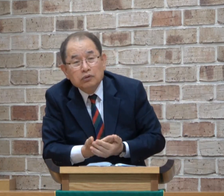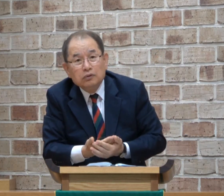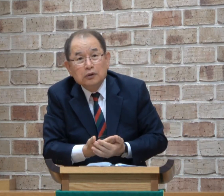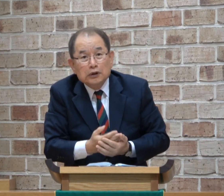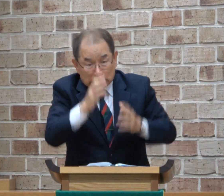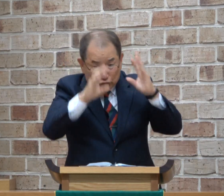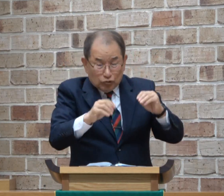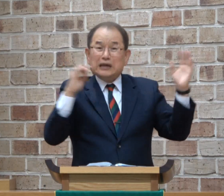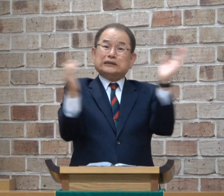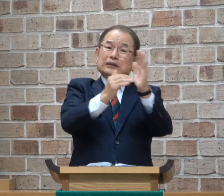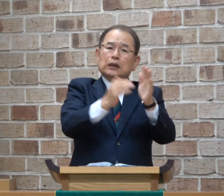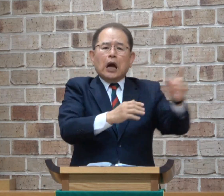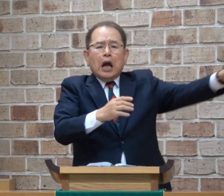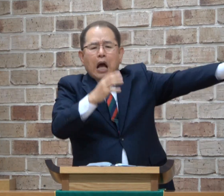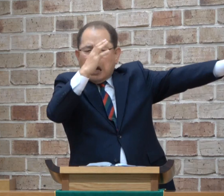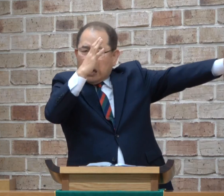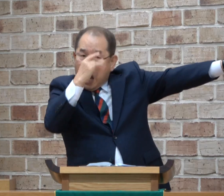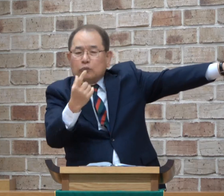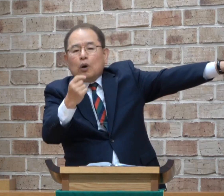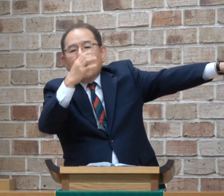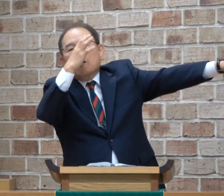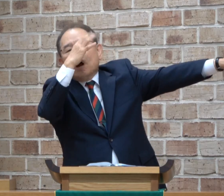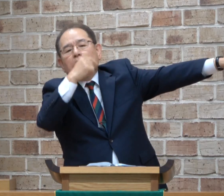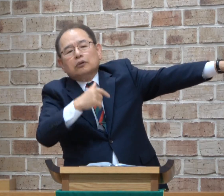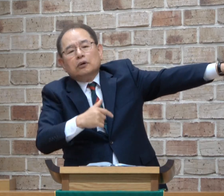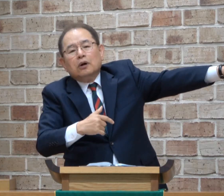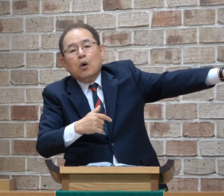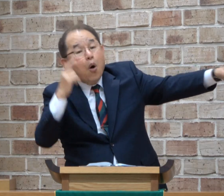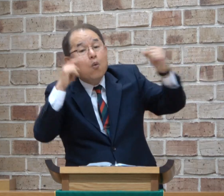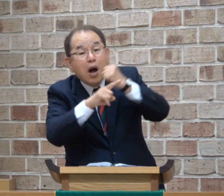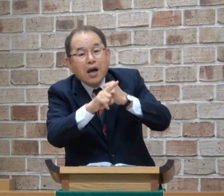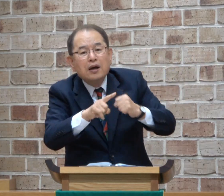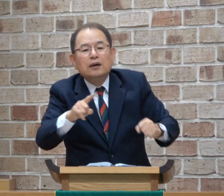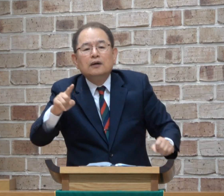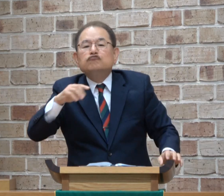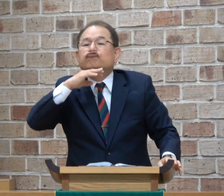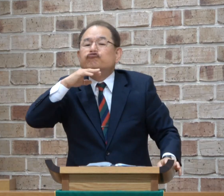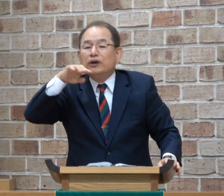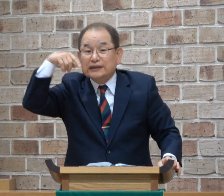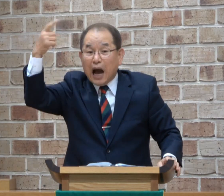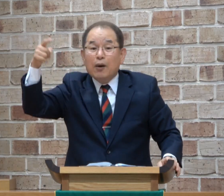그 9사람은 바보 같습니다. 그